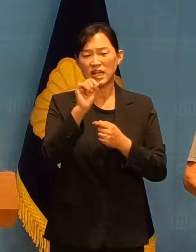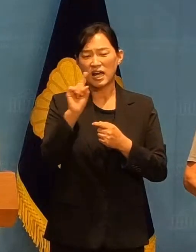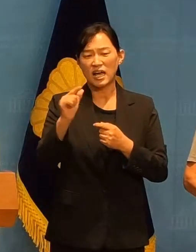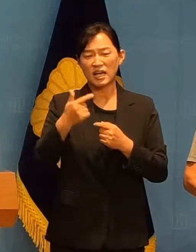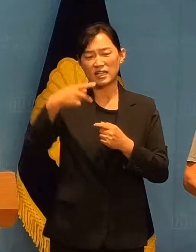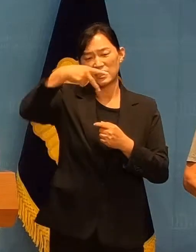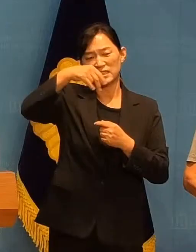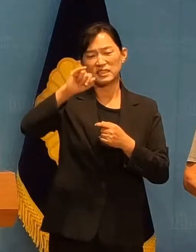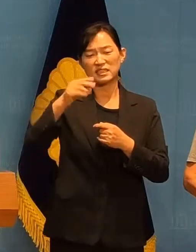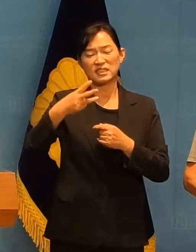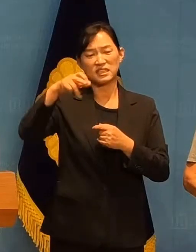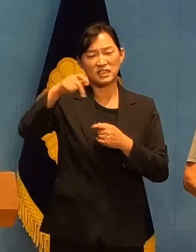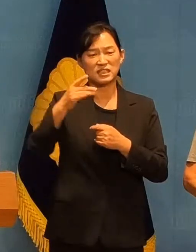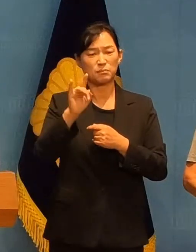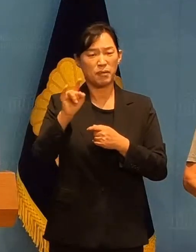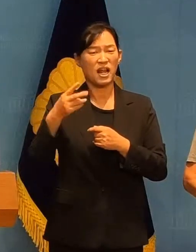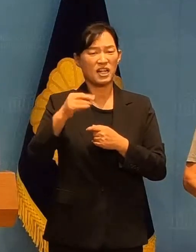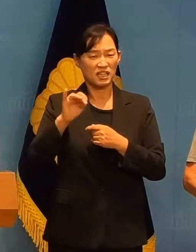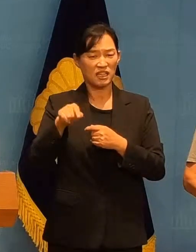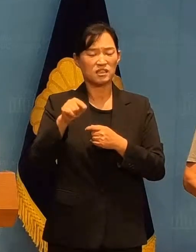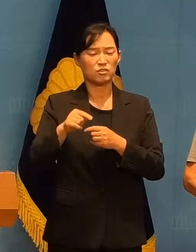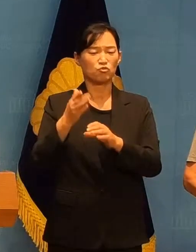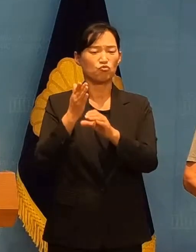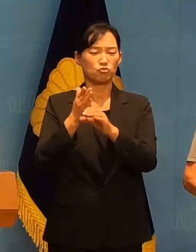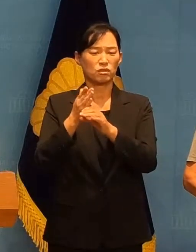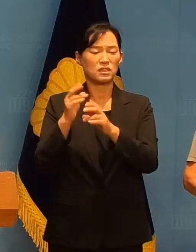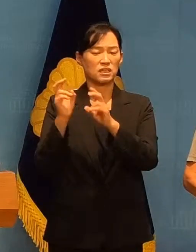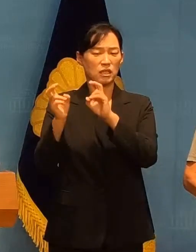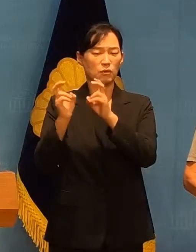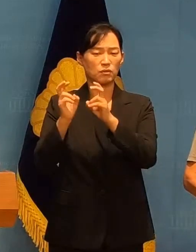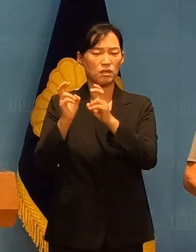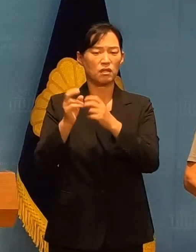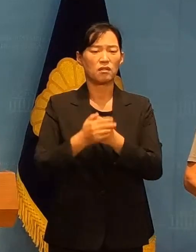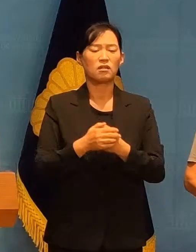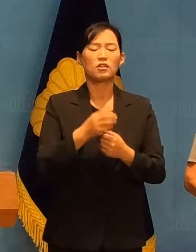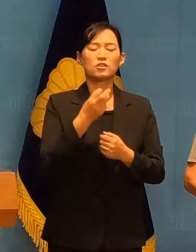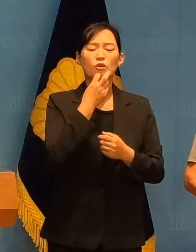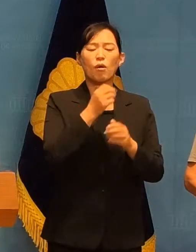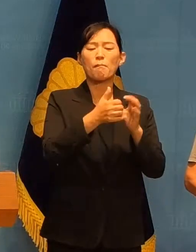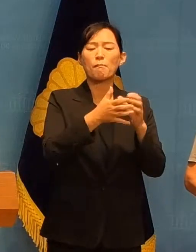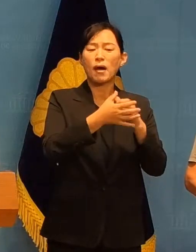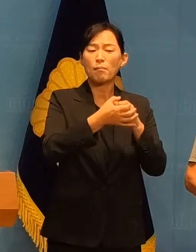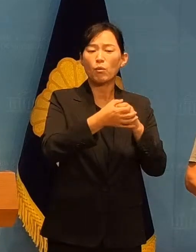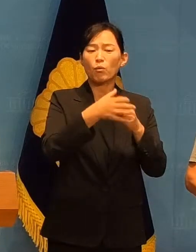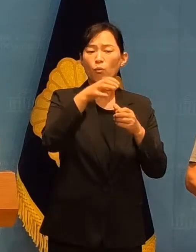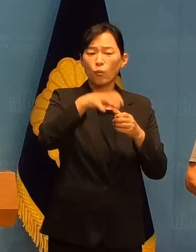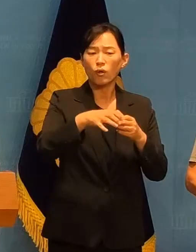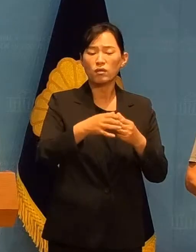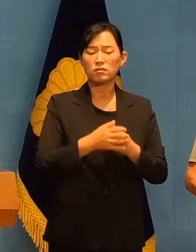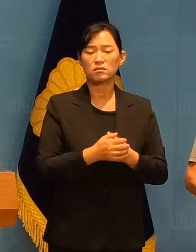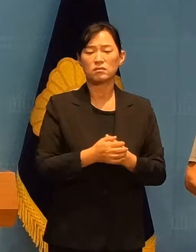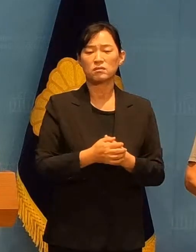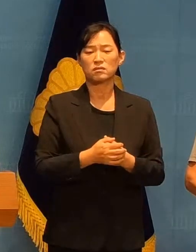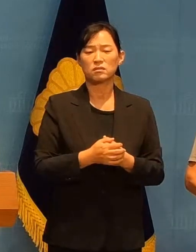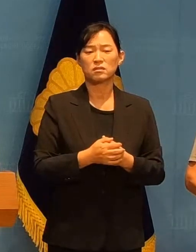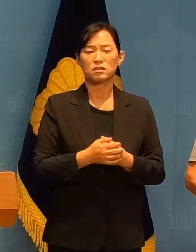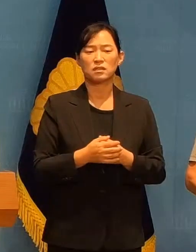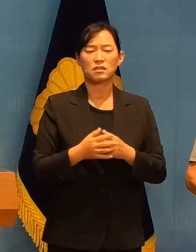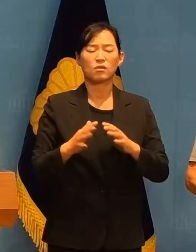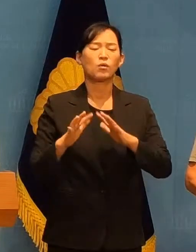잘 알려진 중견건설사를 대표하는 서울 마포구 소재 신한건설산업의